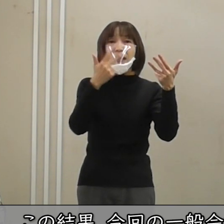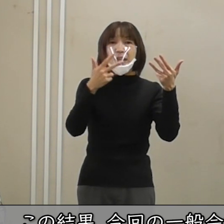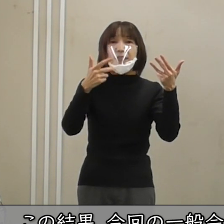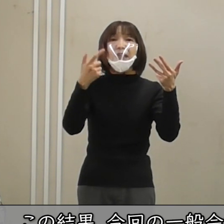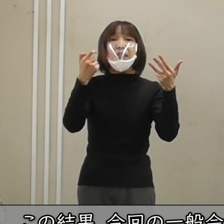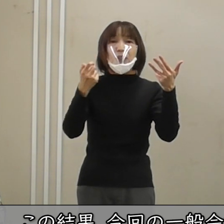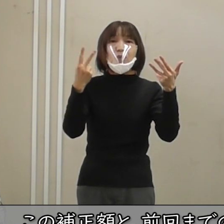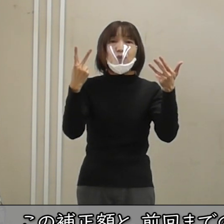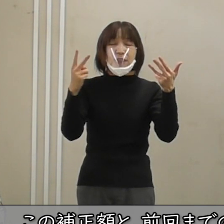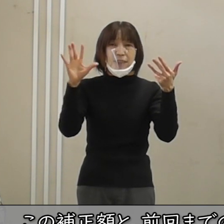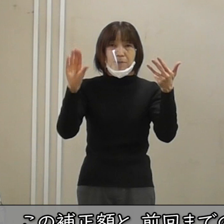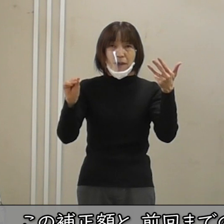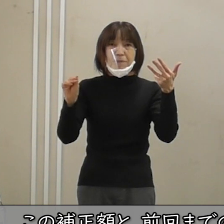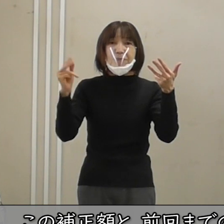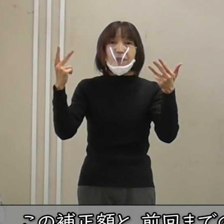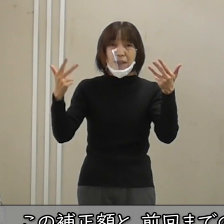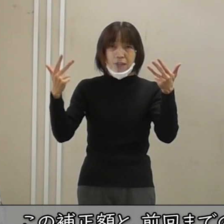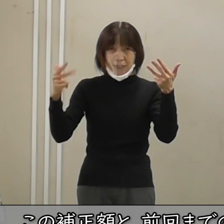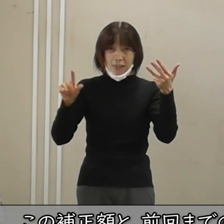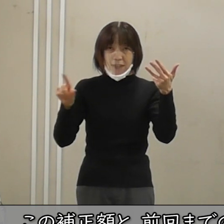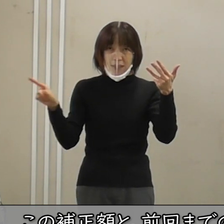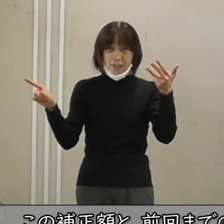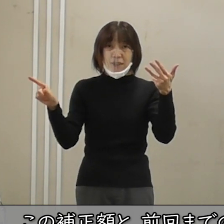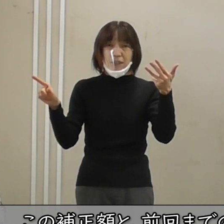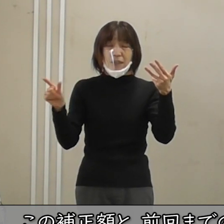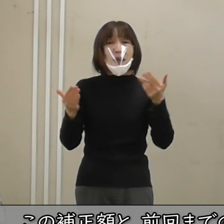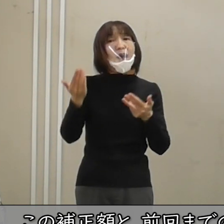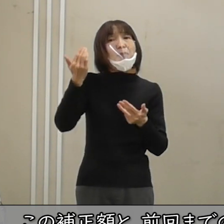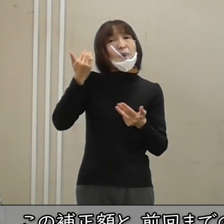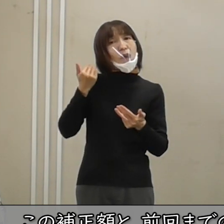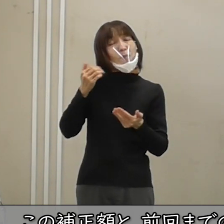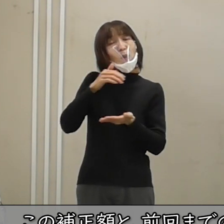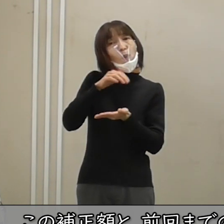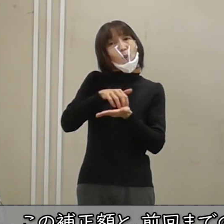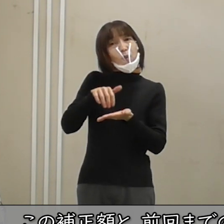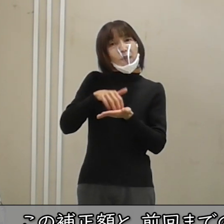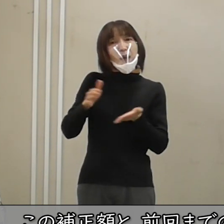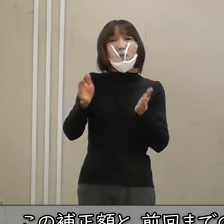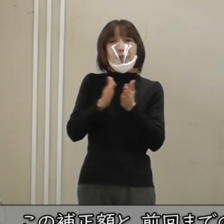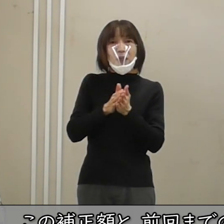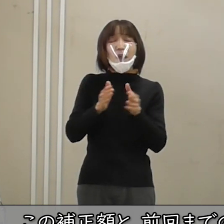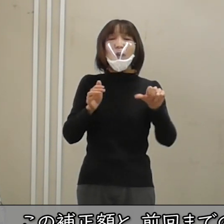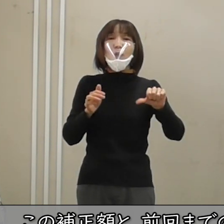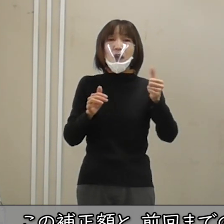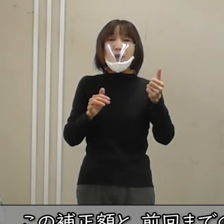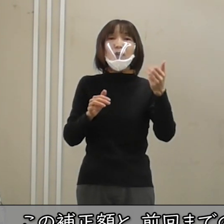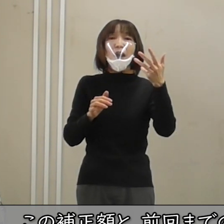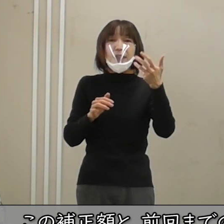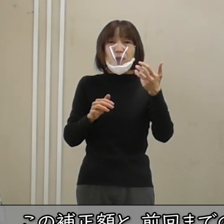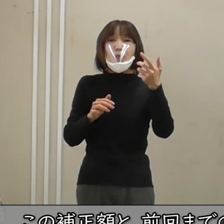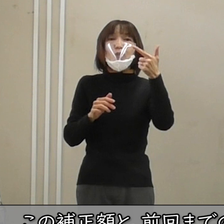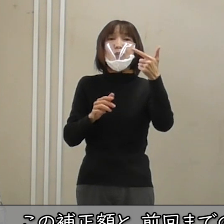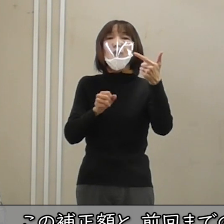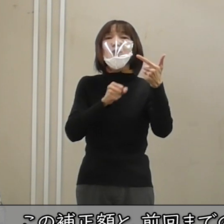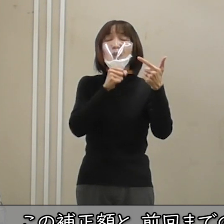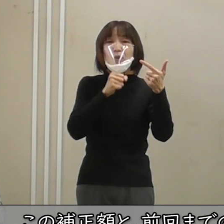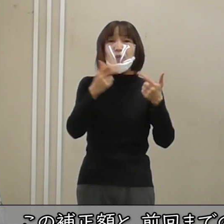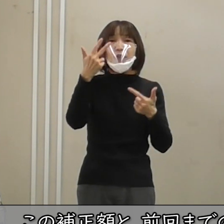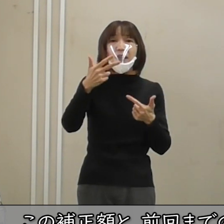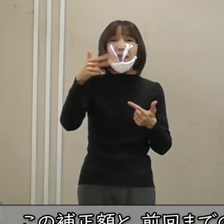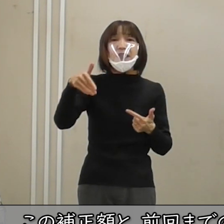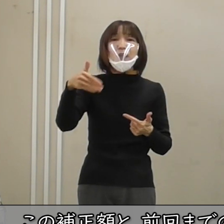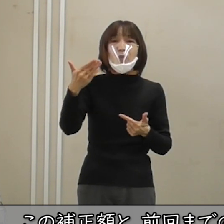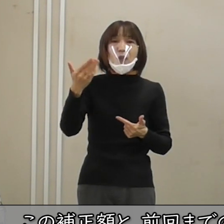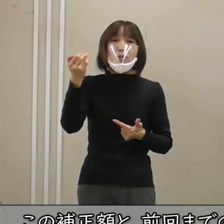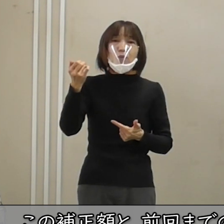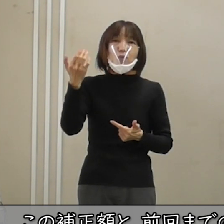千円となり、この補正額と前回までの予算額586億7999万